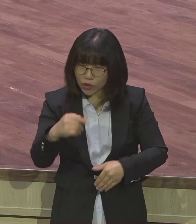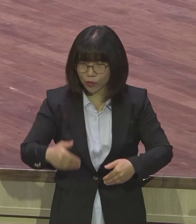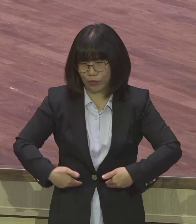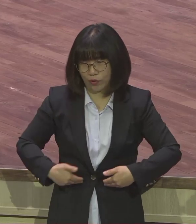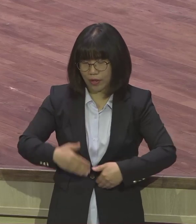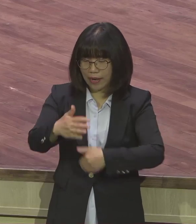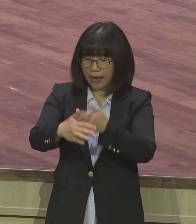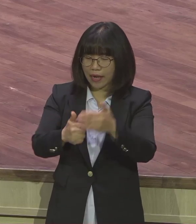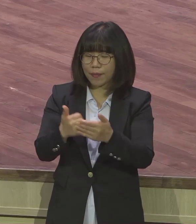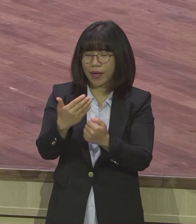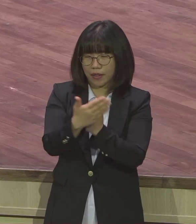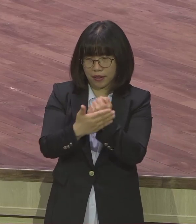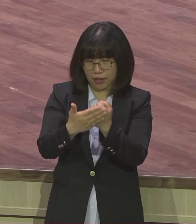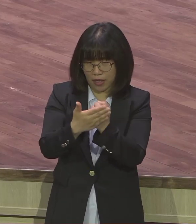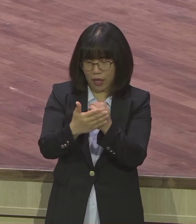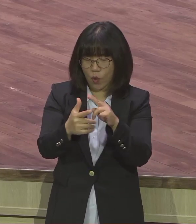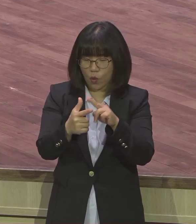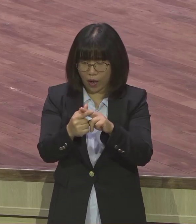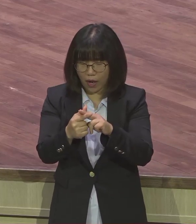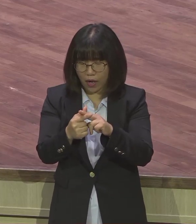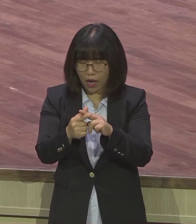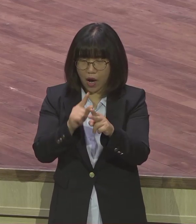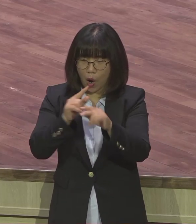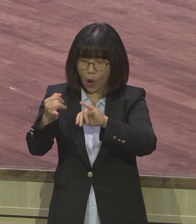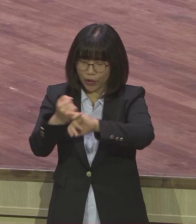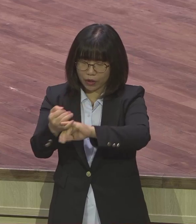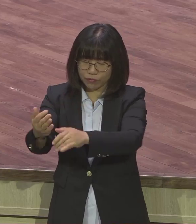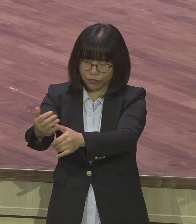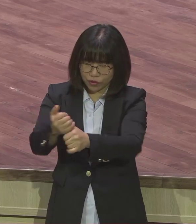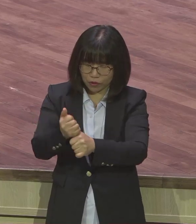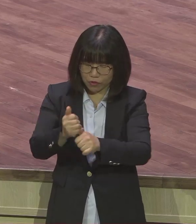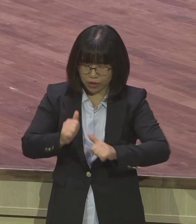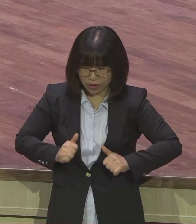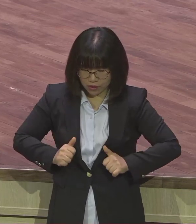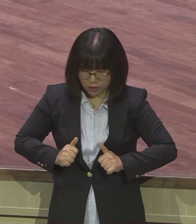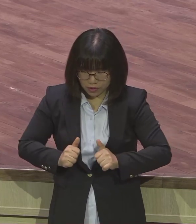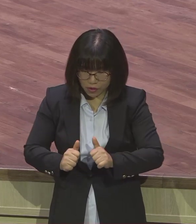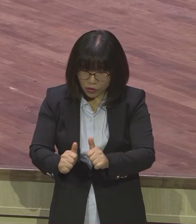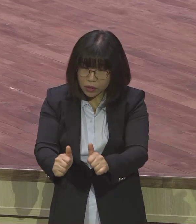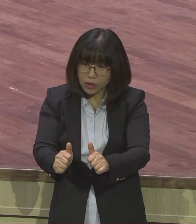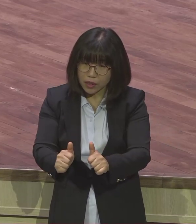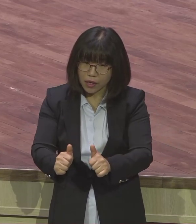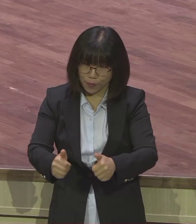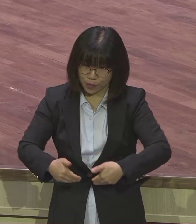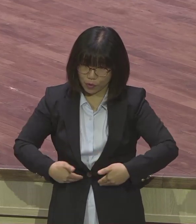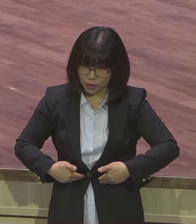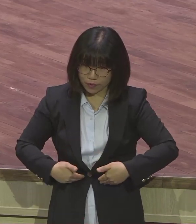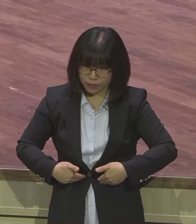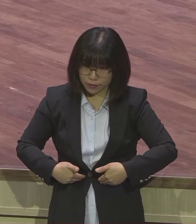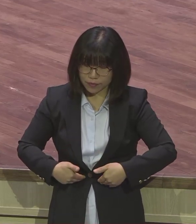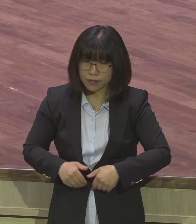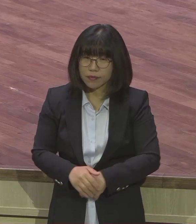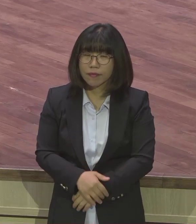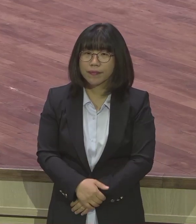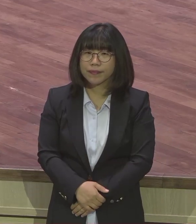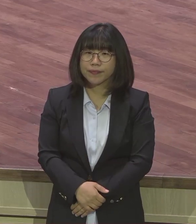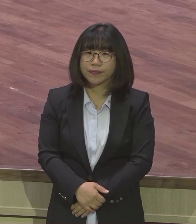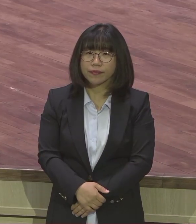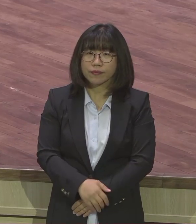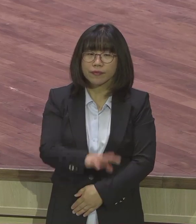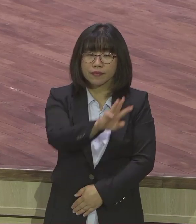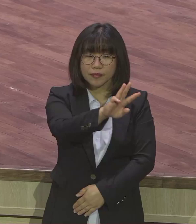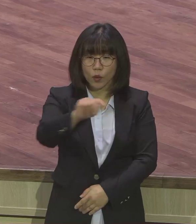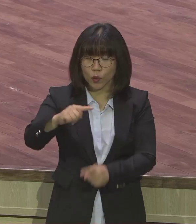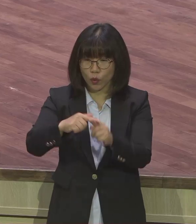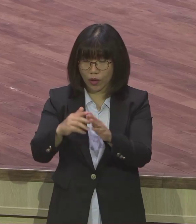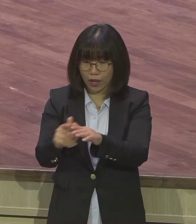은혜였다라는 고백과 함께 정말 언약 잡고 무한 도전했다는 고백이에요. 무한. 영교가 붕대에서